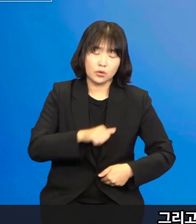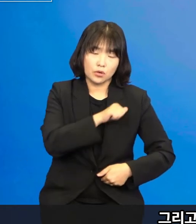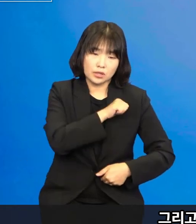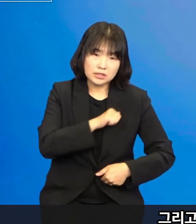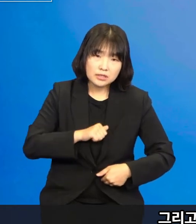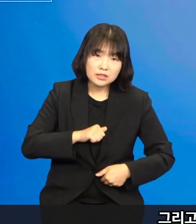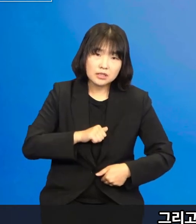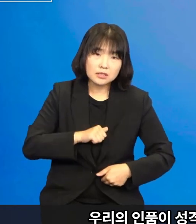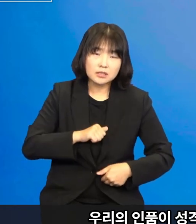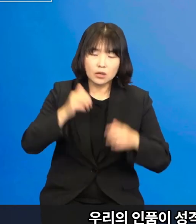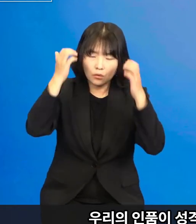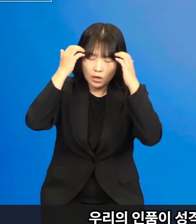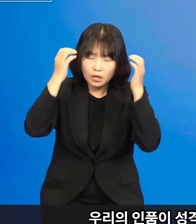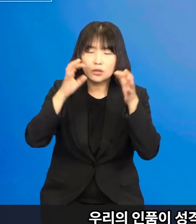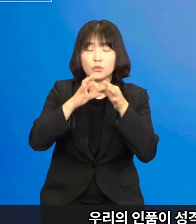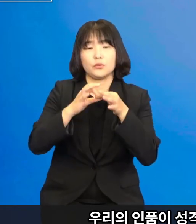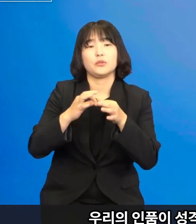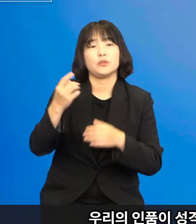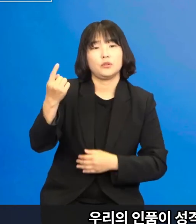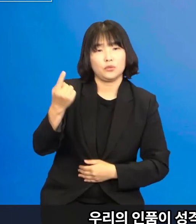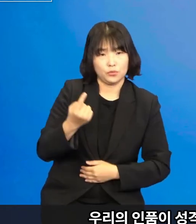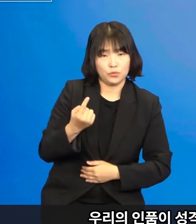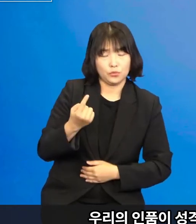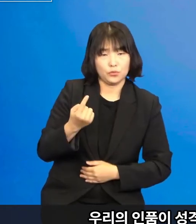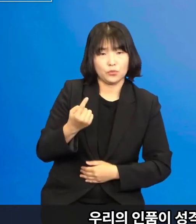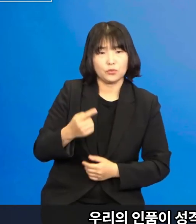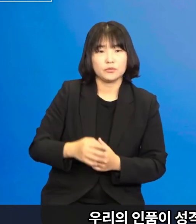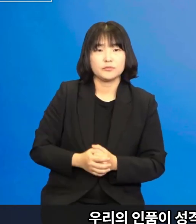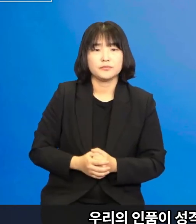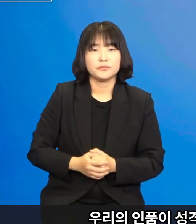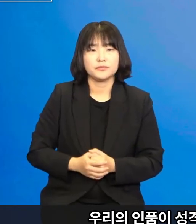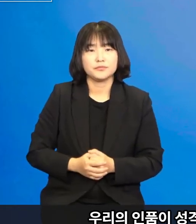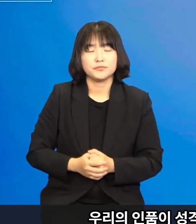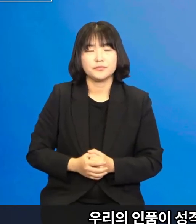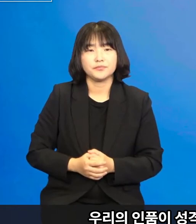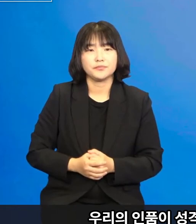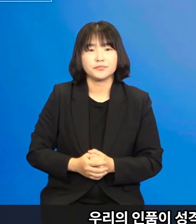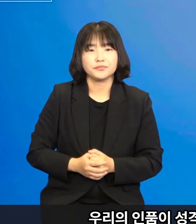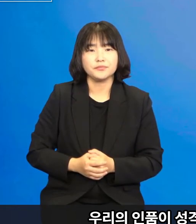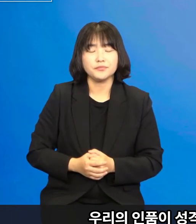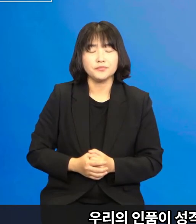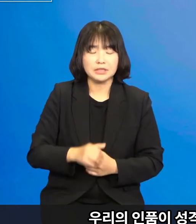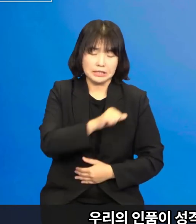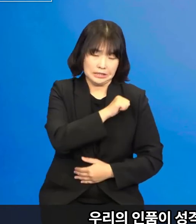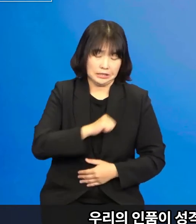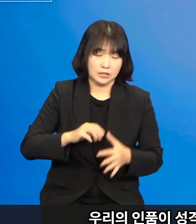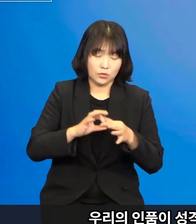그리고 그 인내를 통해 우리의 인품이, 성격이 바뀌어지게 되는 거예요.